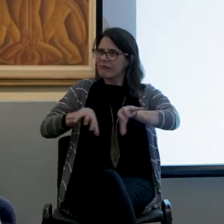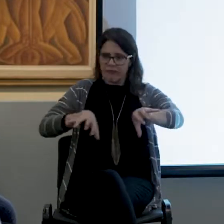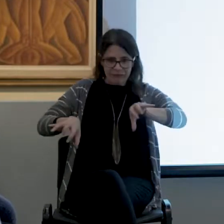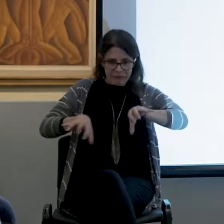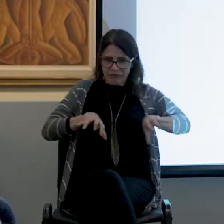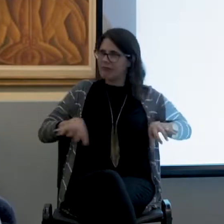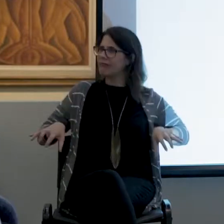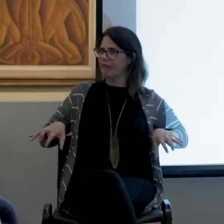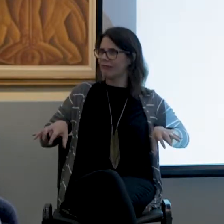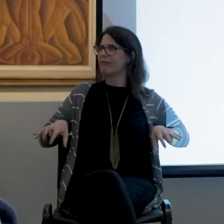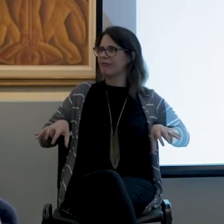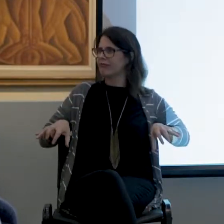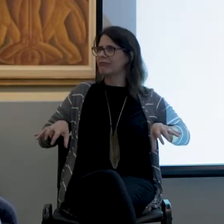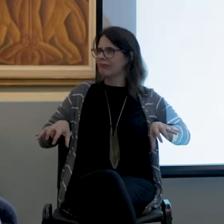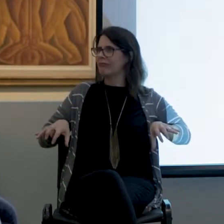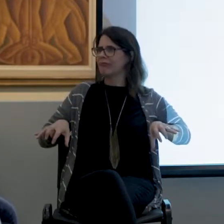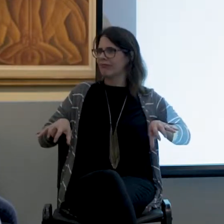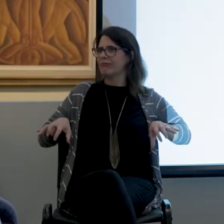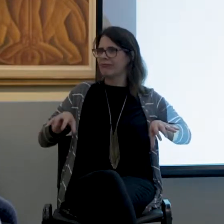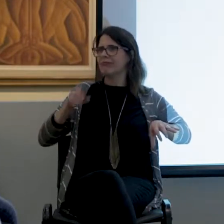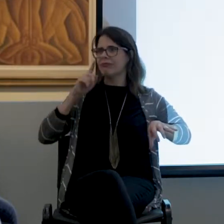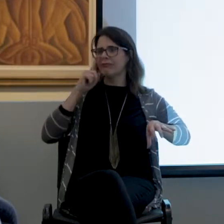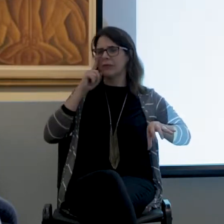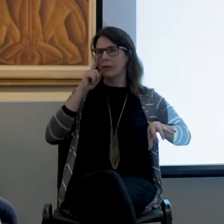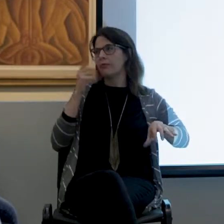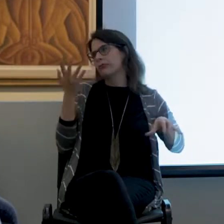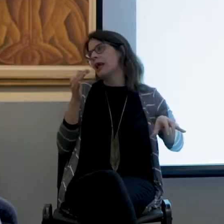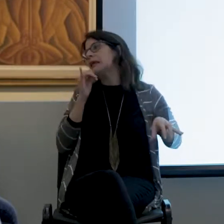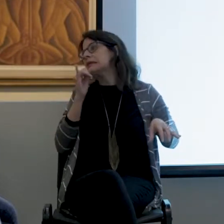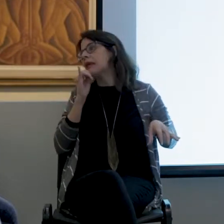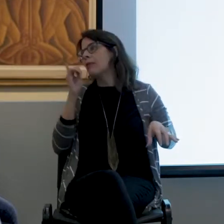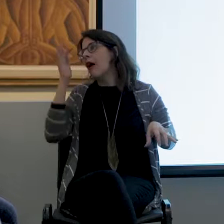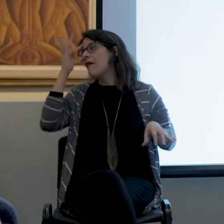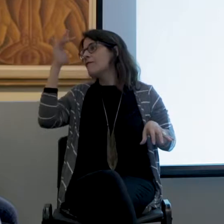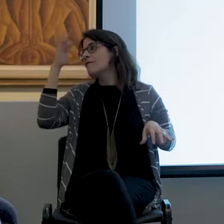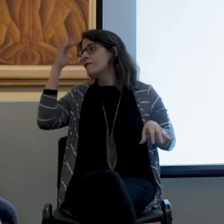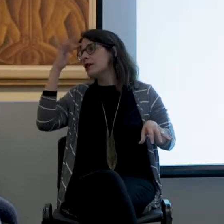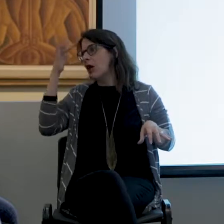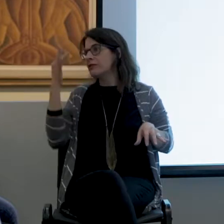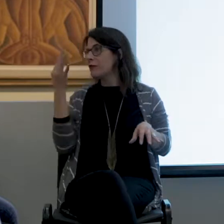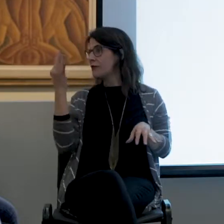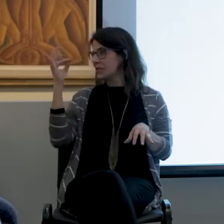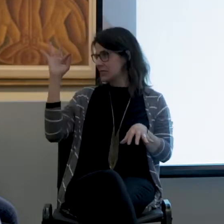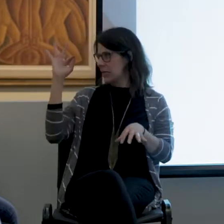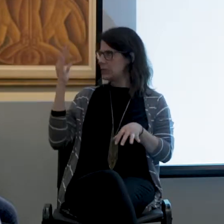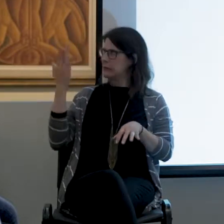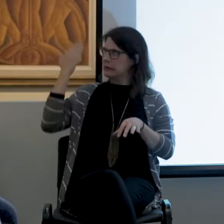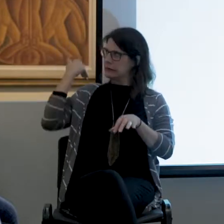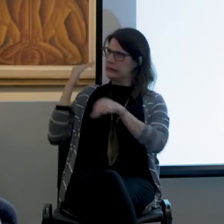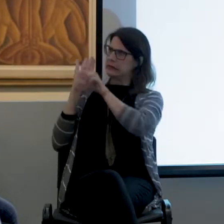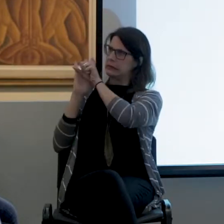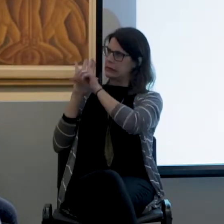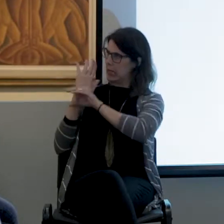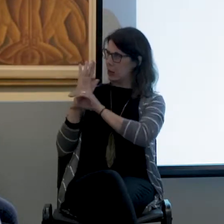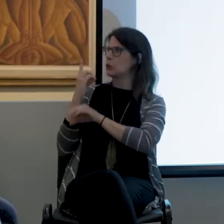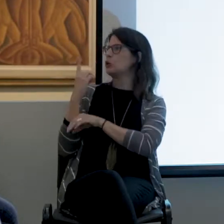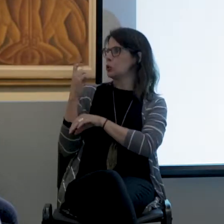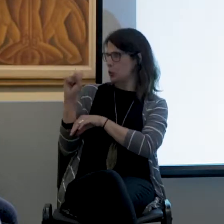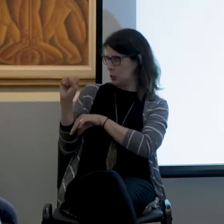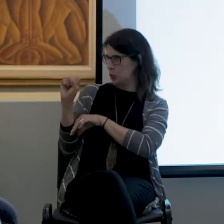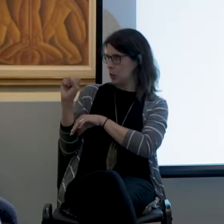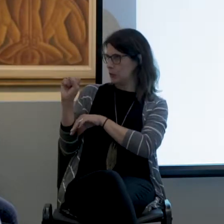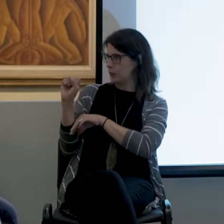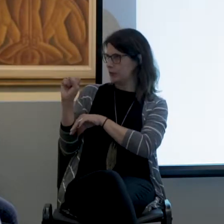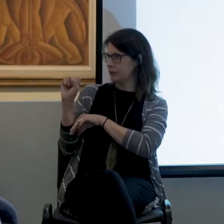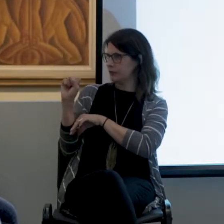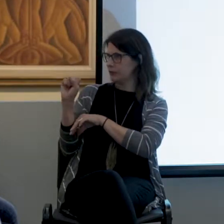Uns dos outros, né? Então, para um filósofo francês do século XVIII, como